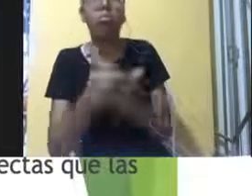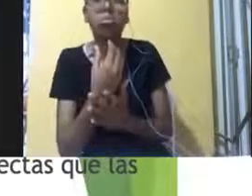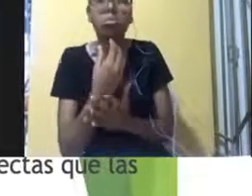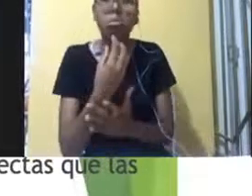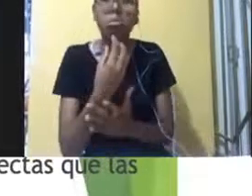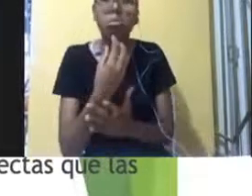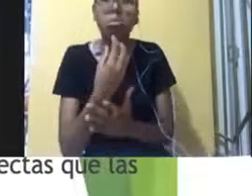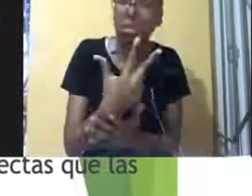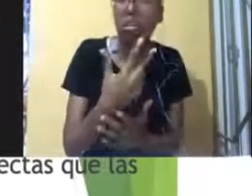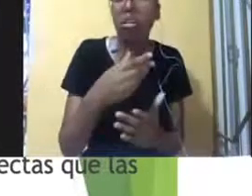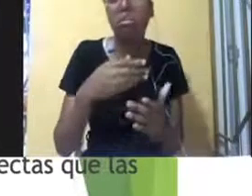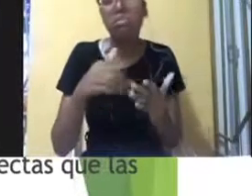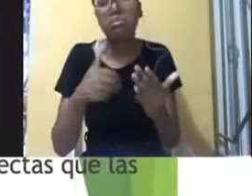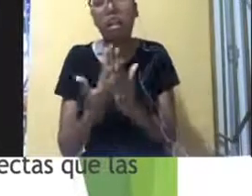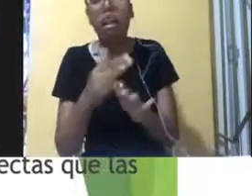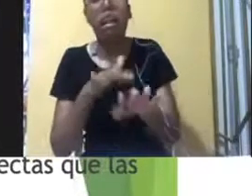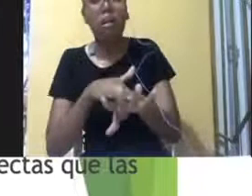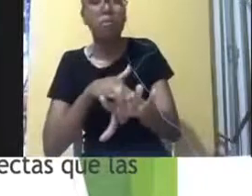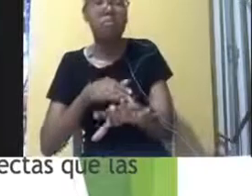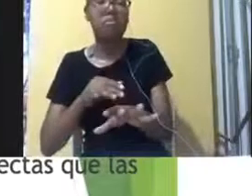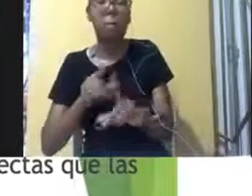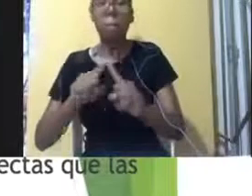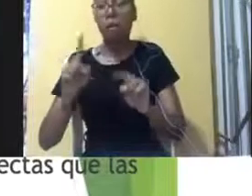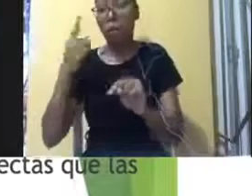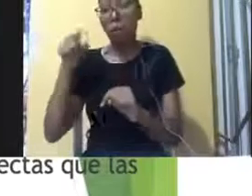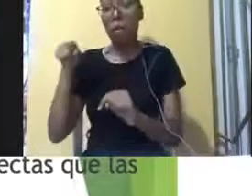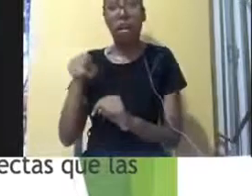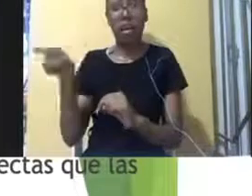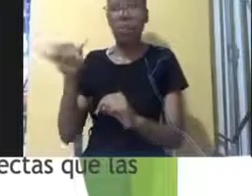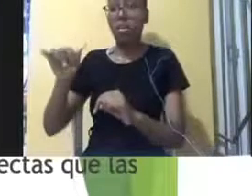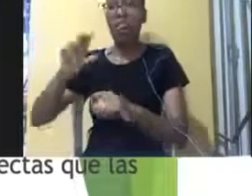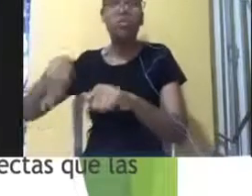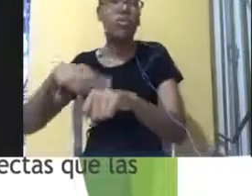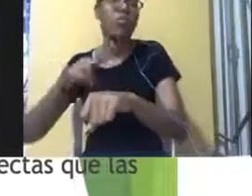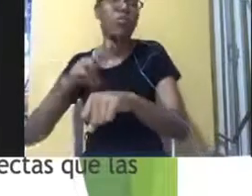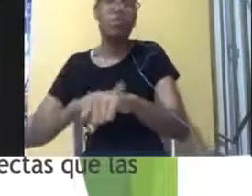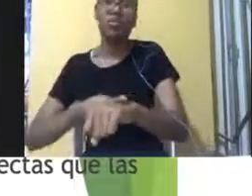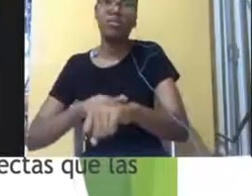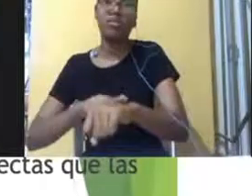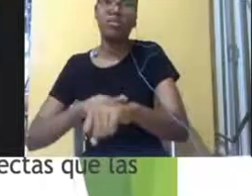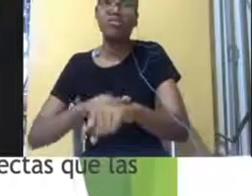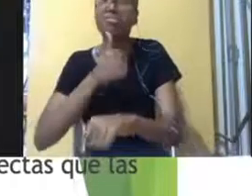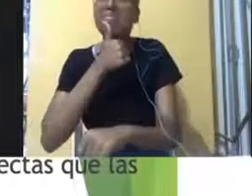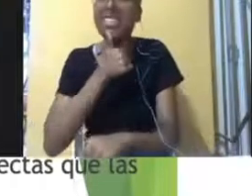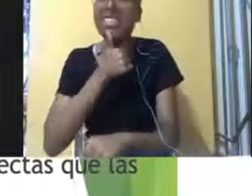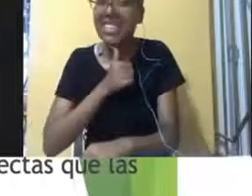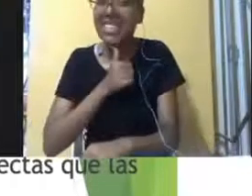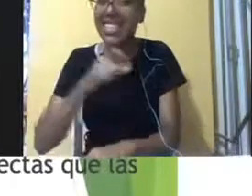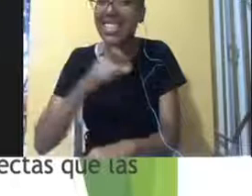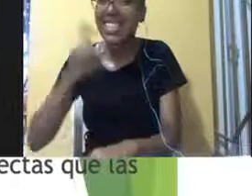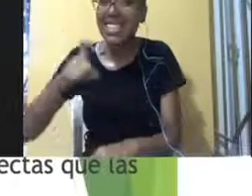esa manera, es como normal. Hay que esperar generalmente. Así que de verdad